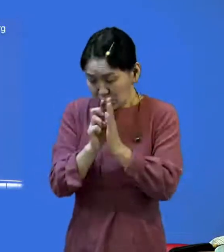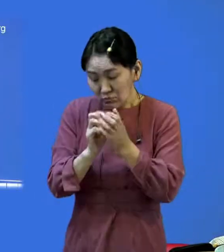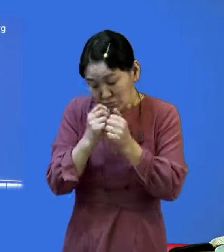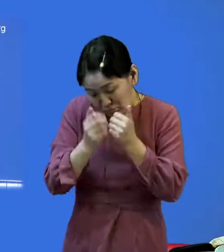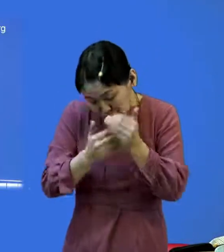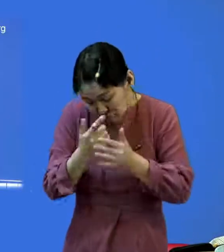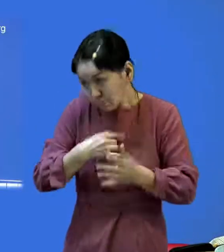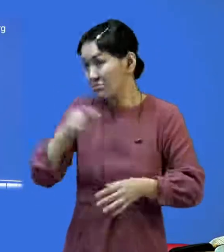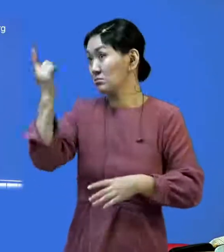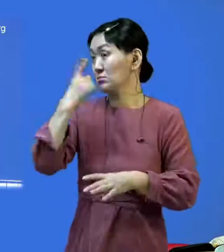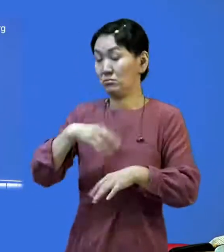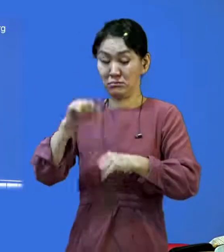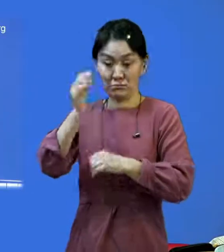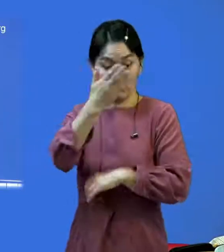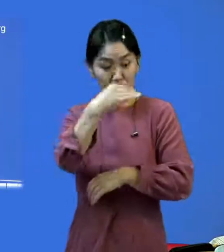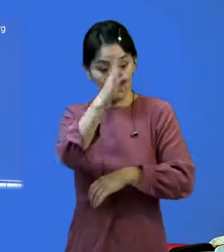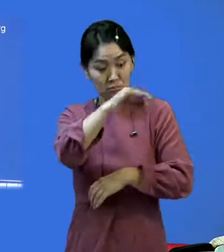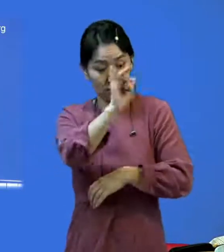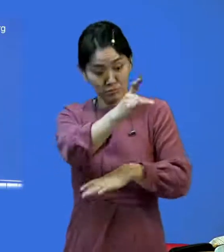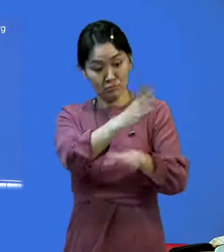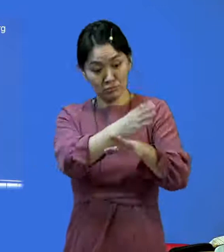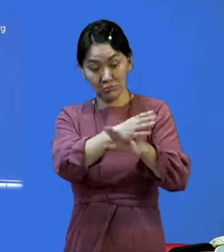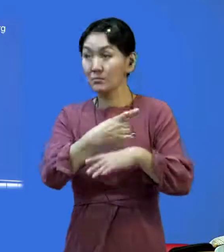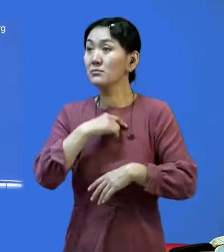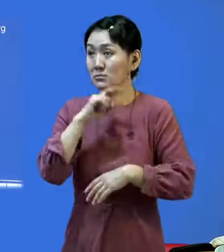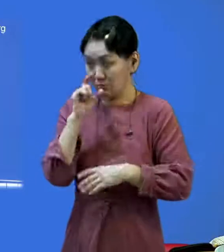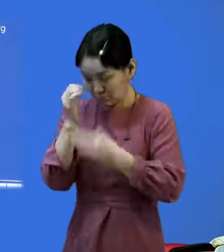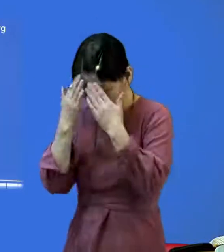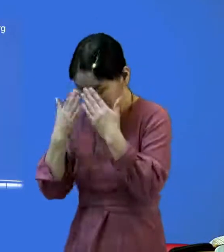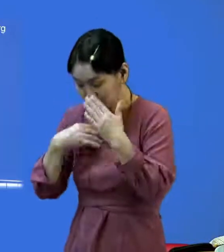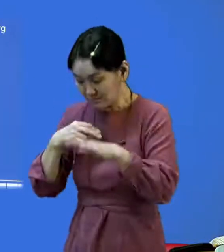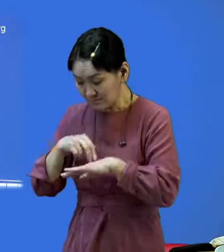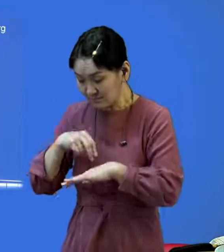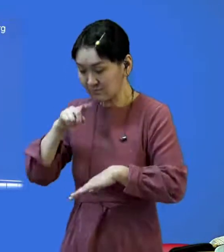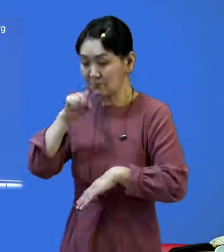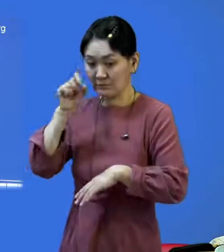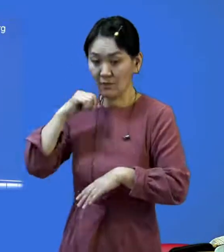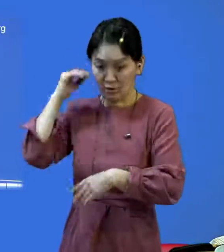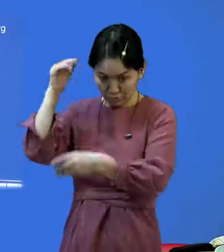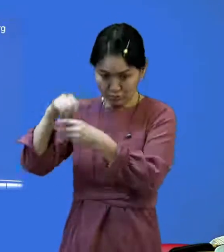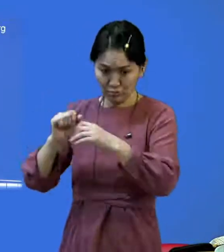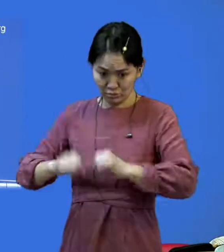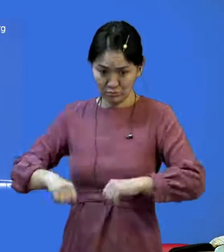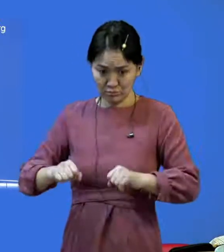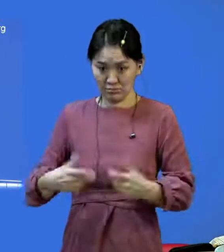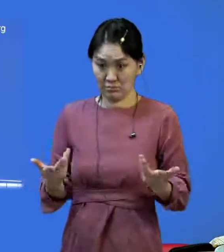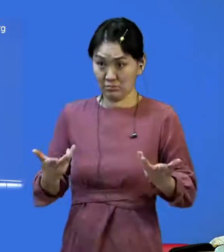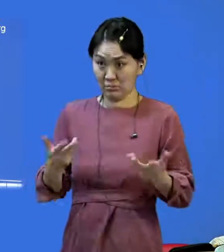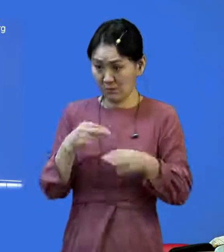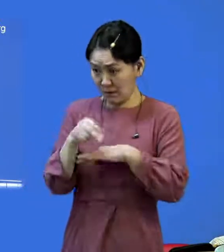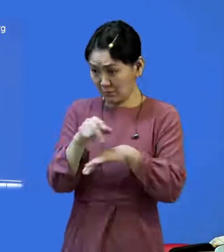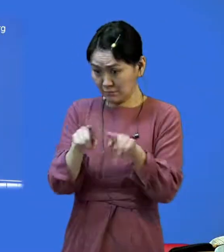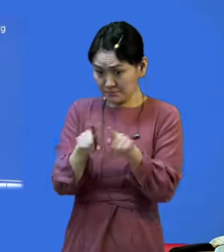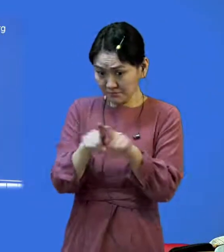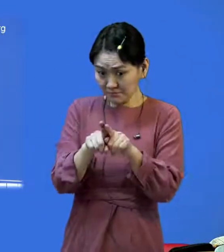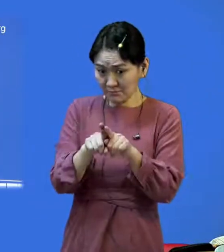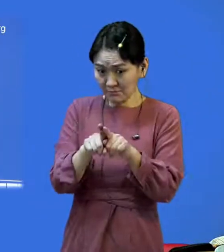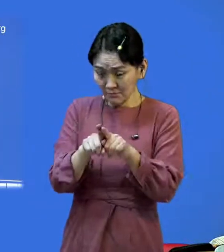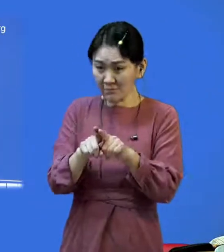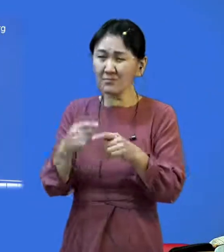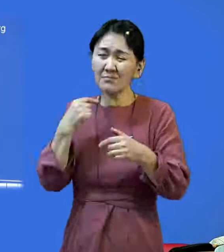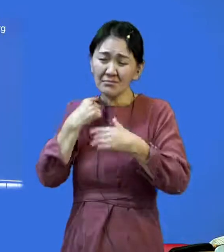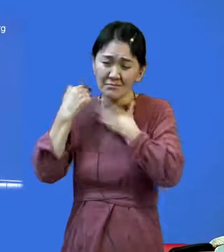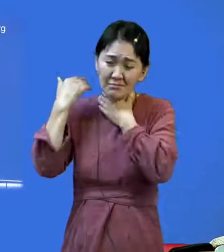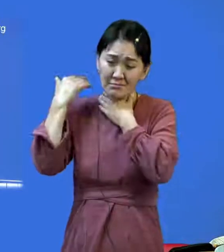л эзэн хүрээд ирэх гэх юм бол талархалтайгаар эзний өмнө очих болно. Элж Паул гэсэн тоолоо